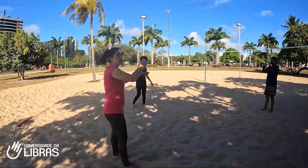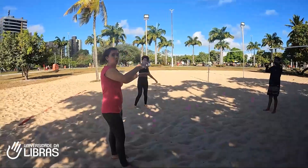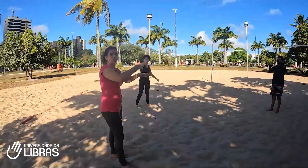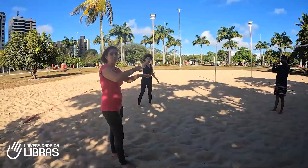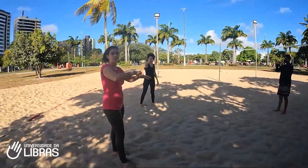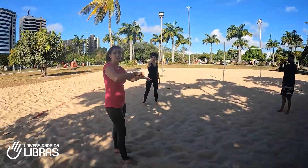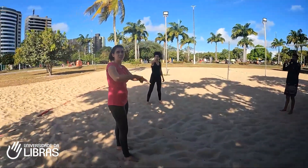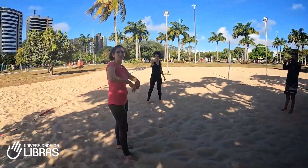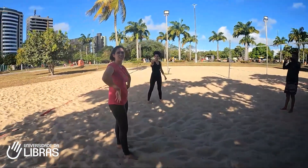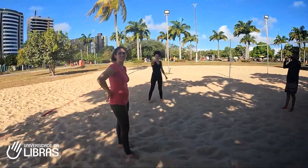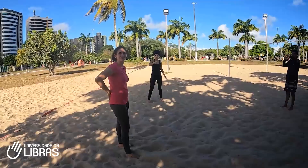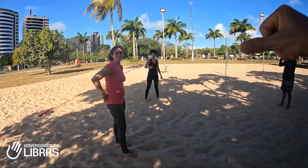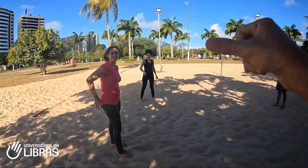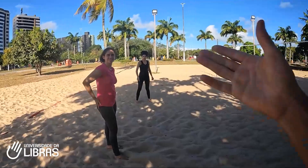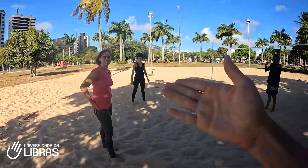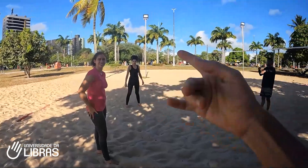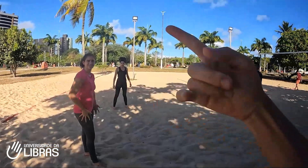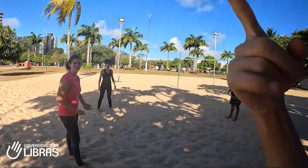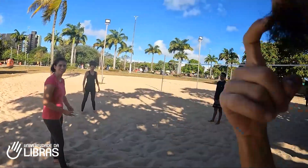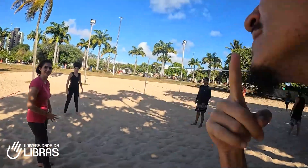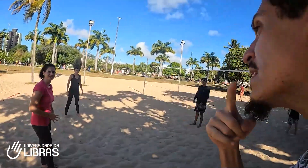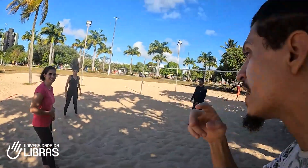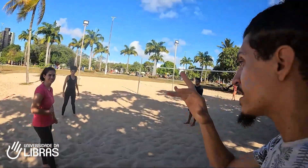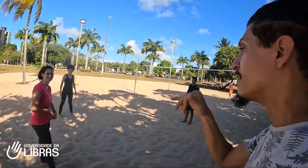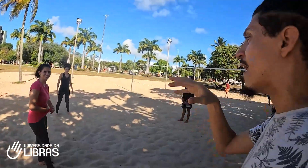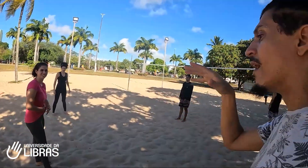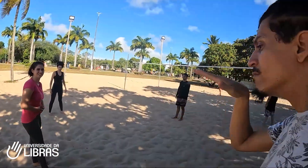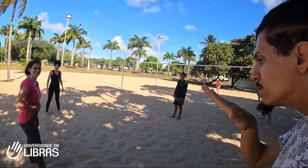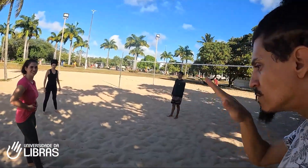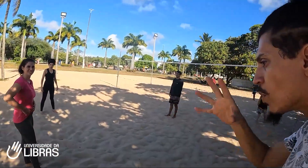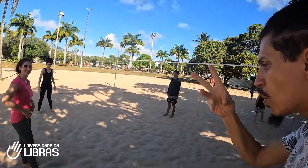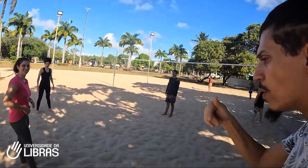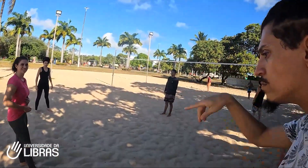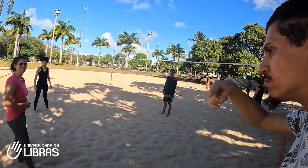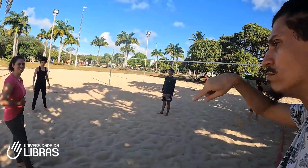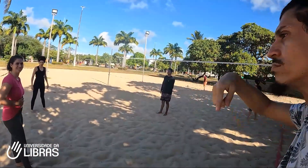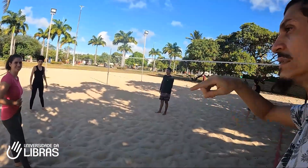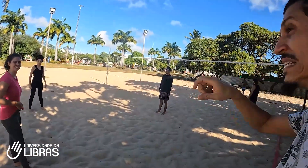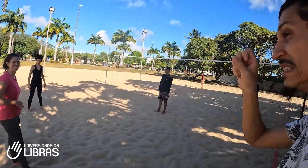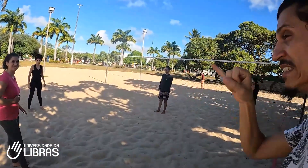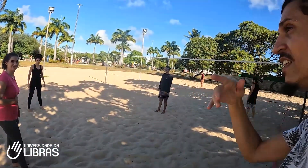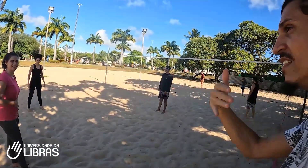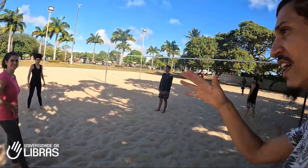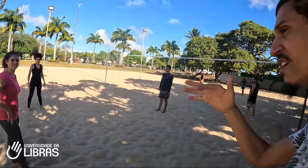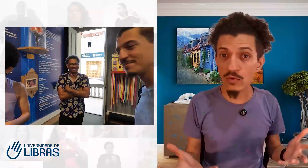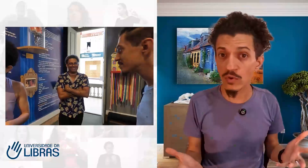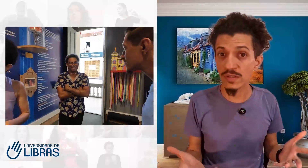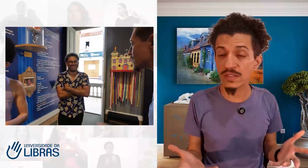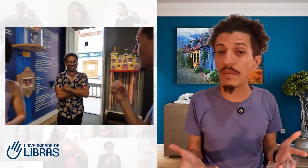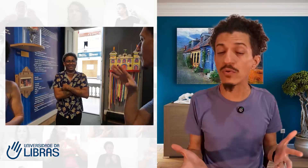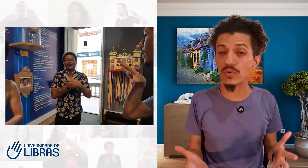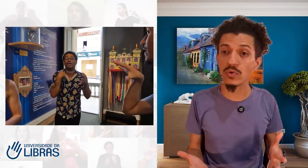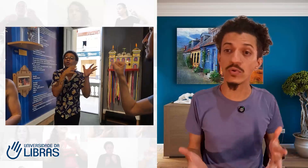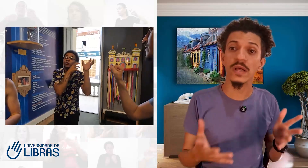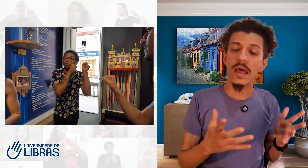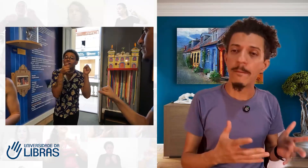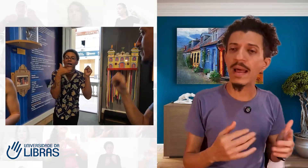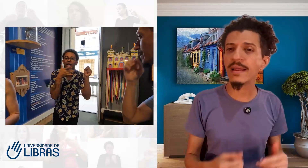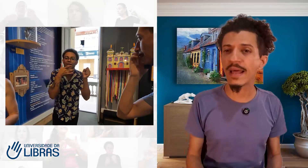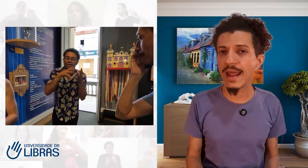jogou vôlei por muito tempo com nossos amigos surdos quando a gente morava lá em Aracaju. A gente tem contato com nossos amigos surdos pela internet.